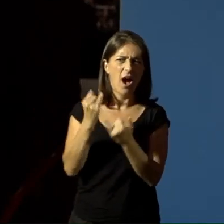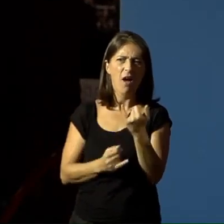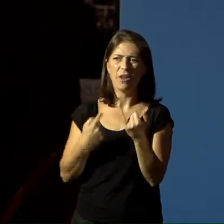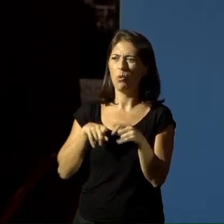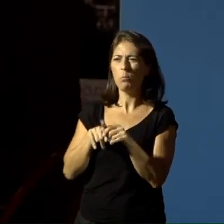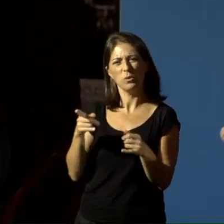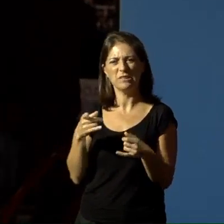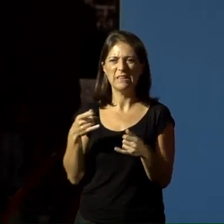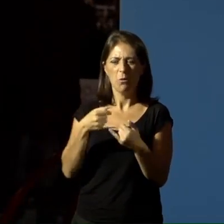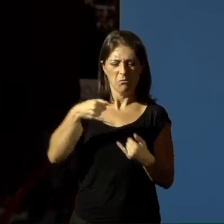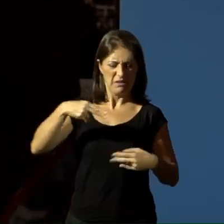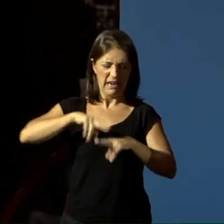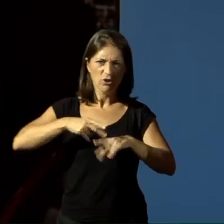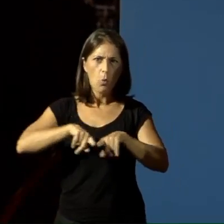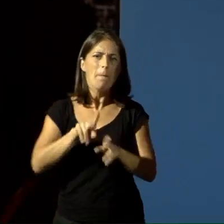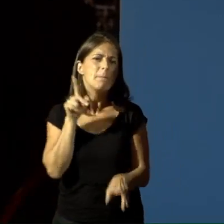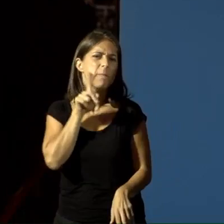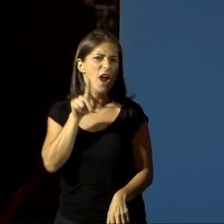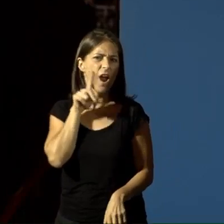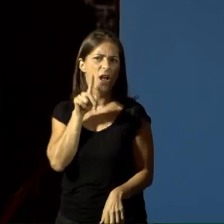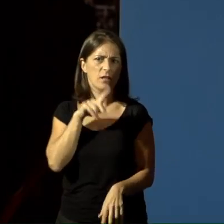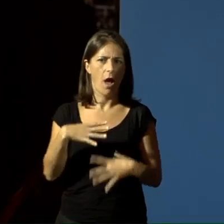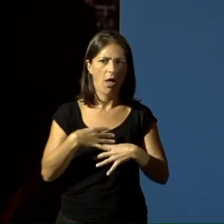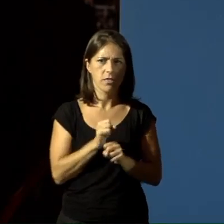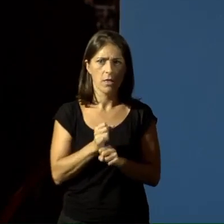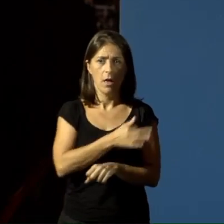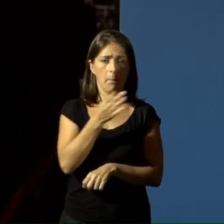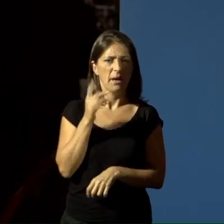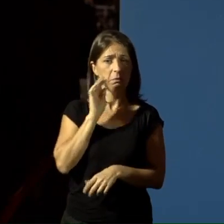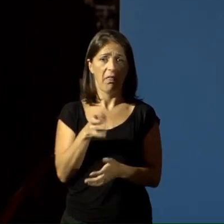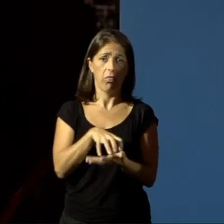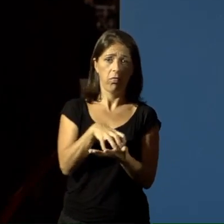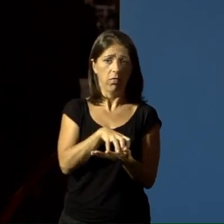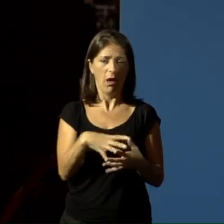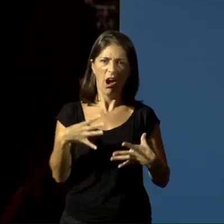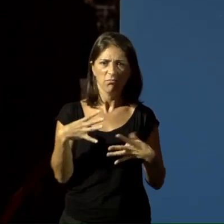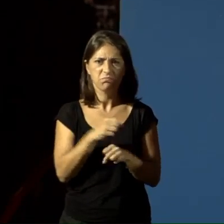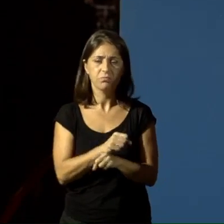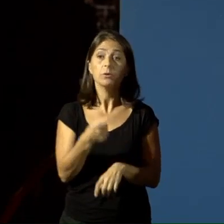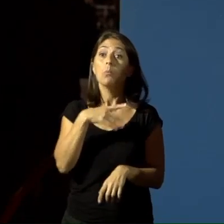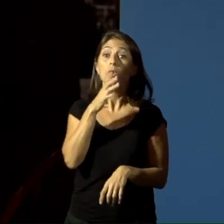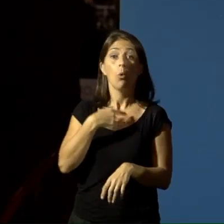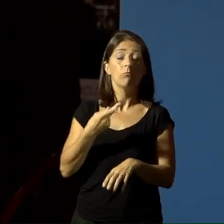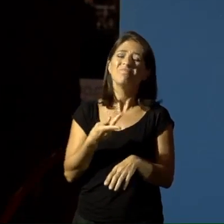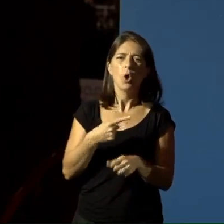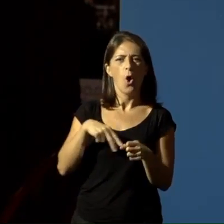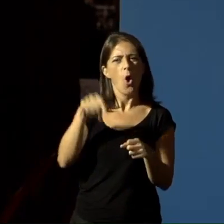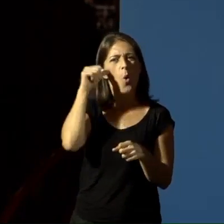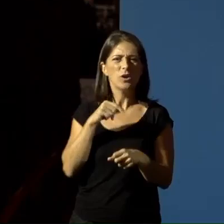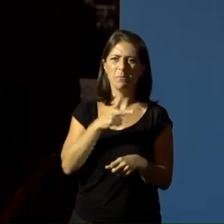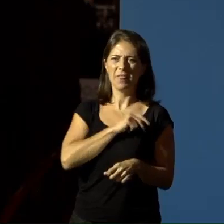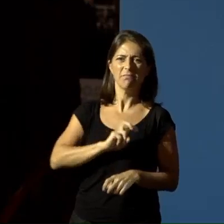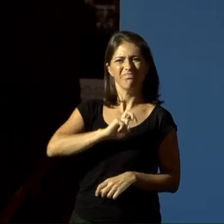eses fíos negros da mentira e das verdades a medias, porque Ourense merece outra cousa. Porque